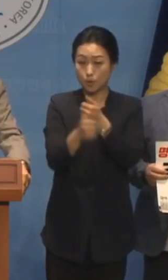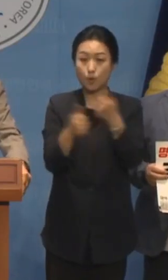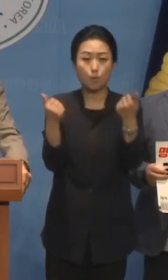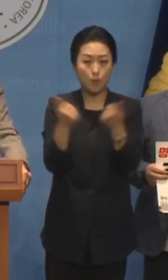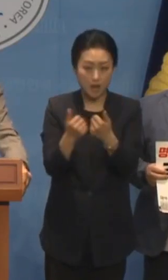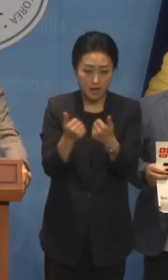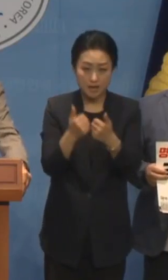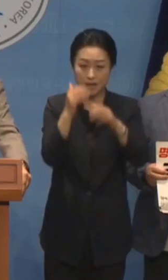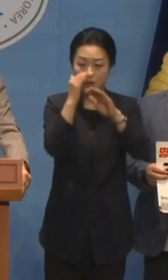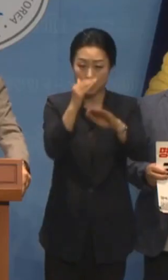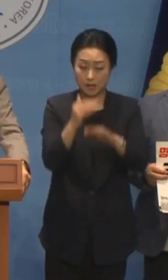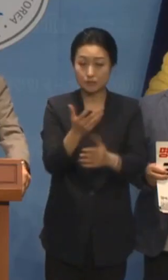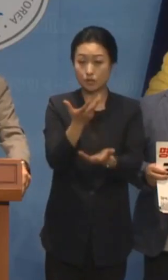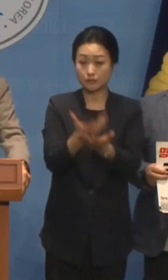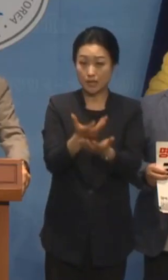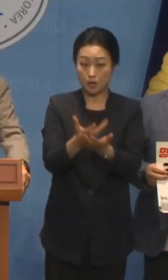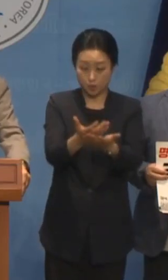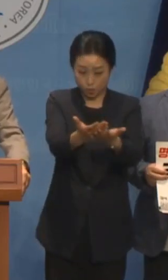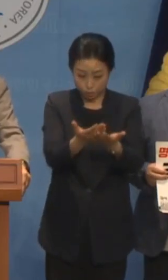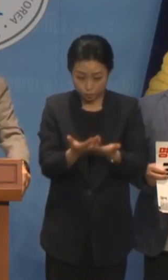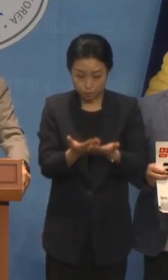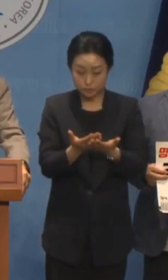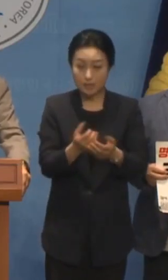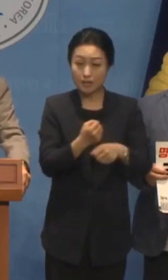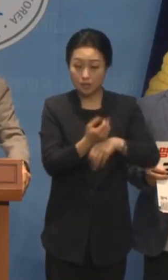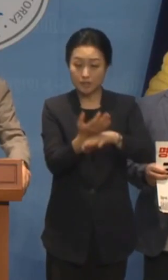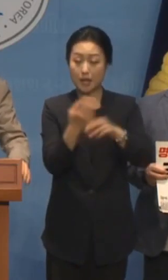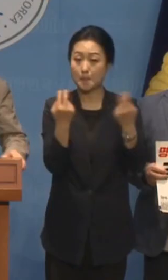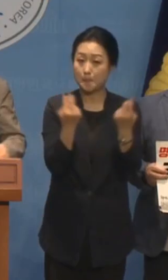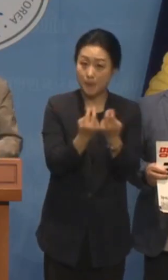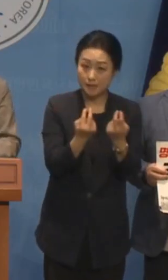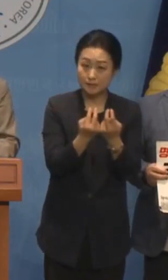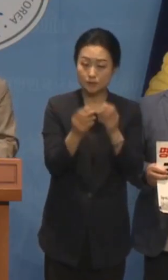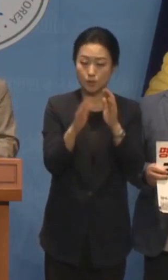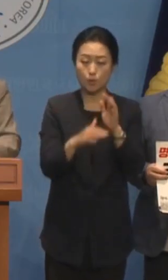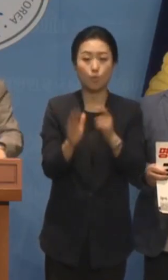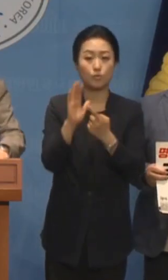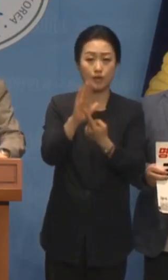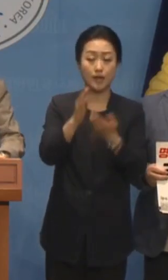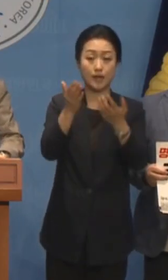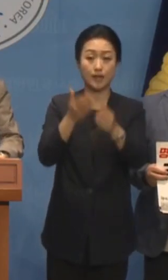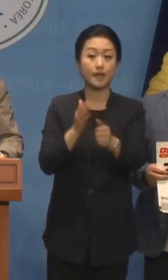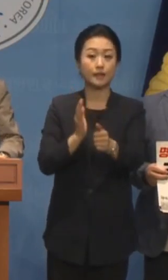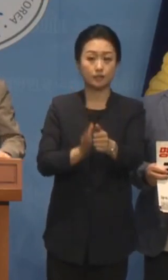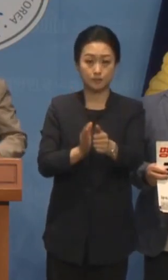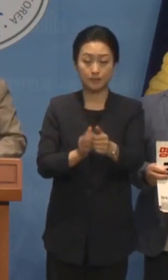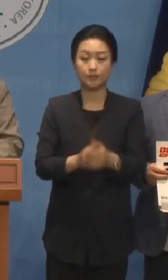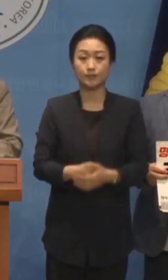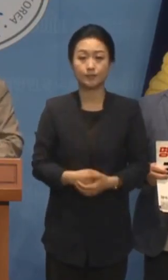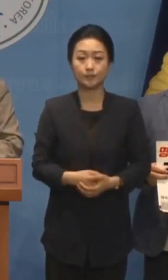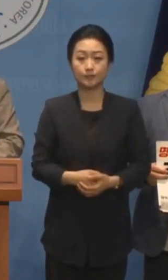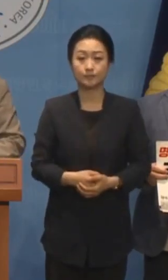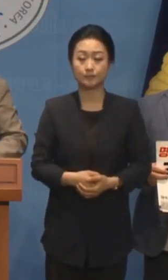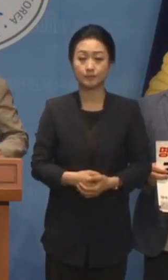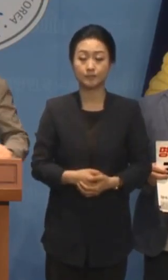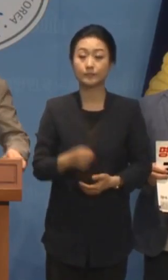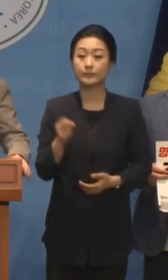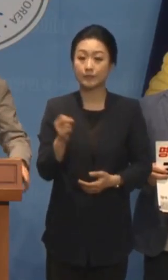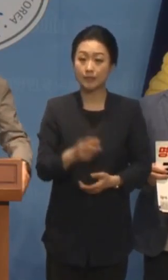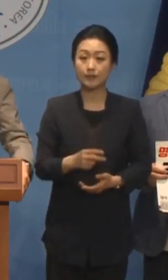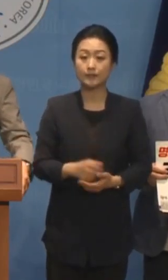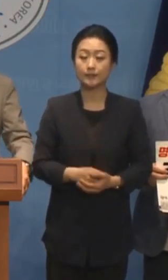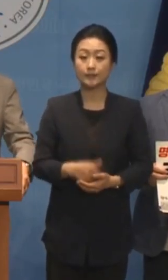과정과 자료를 제공하는 출처 전달 방식도 공개하기를 요청하는 바입니다.